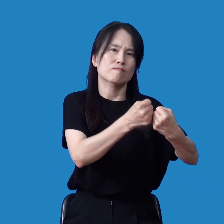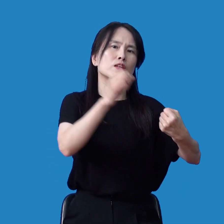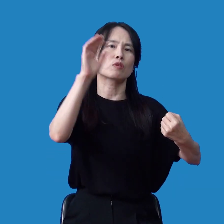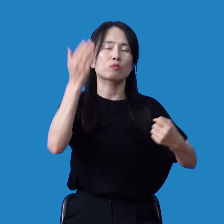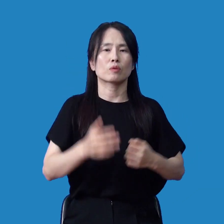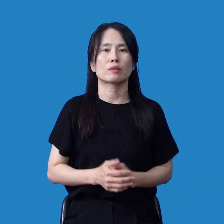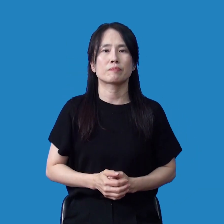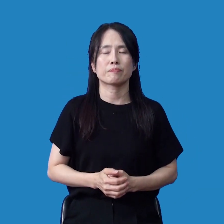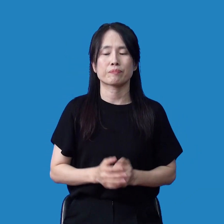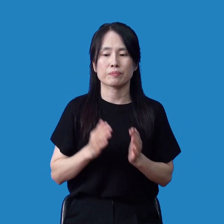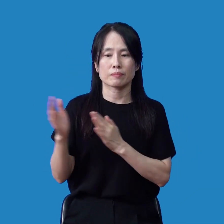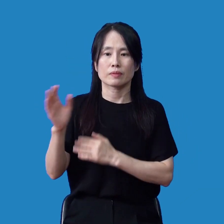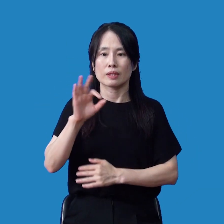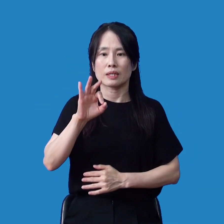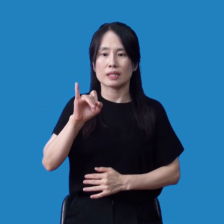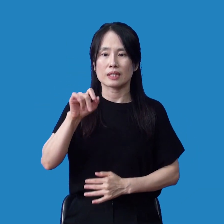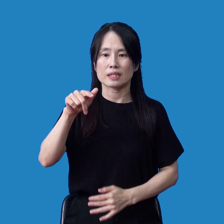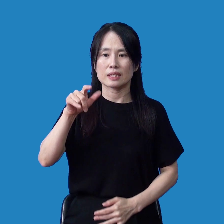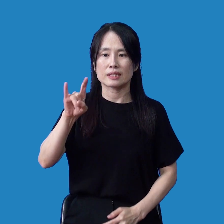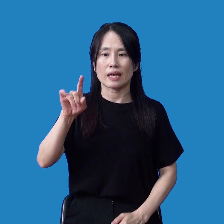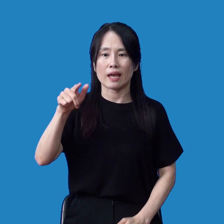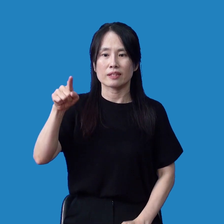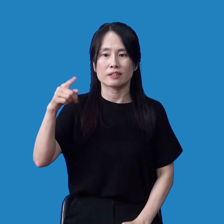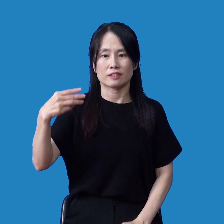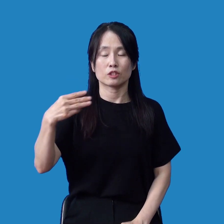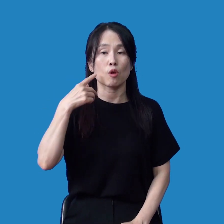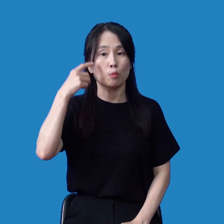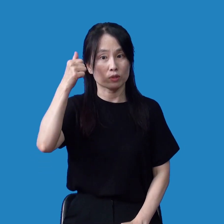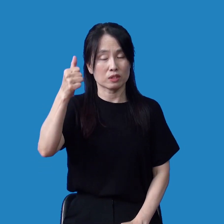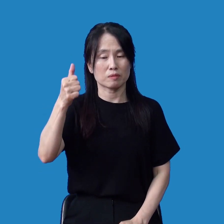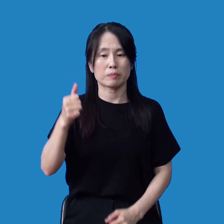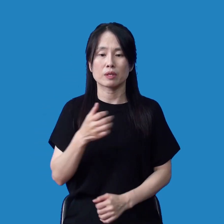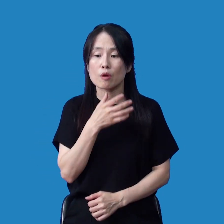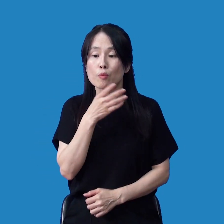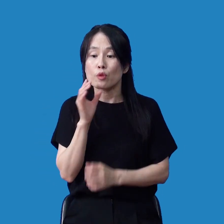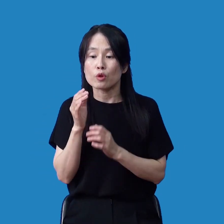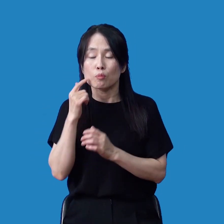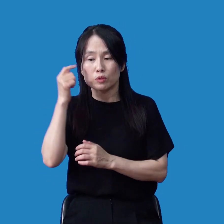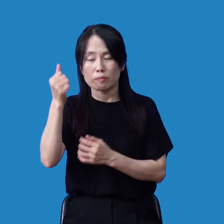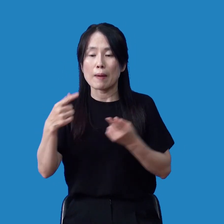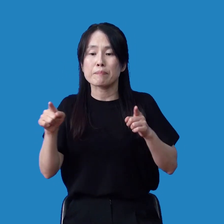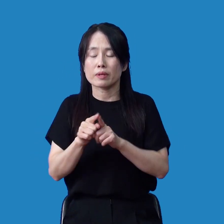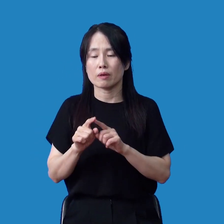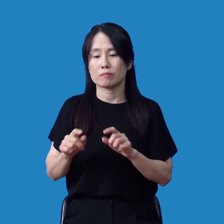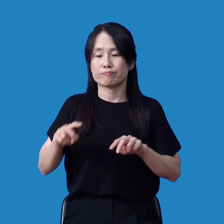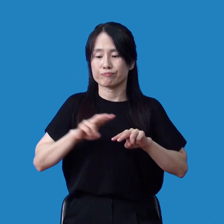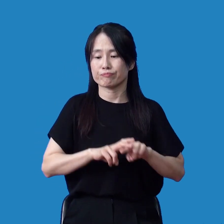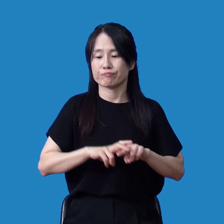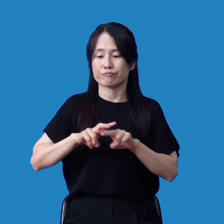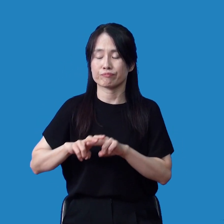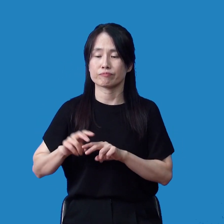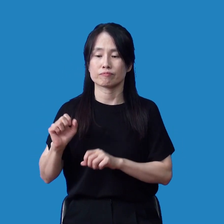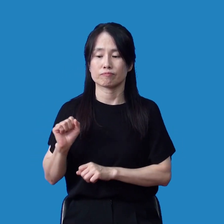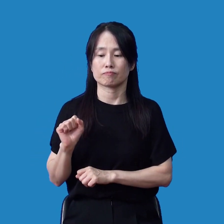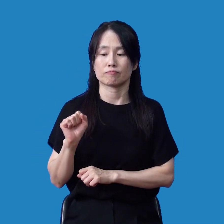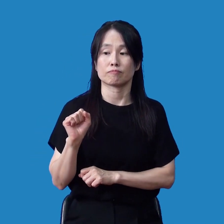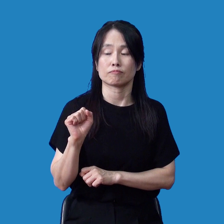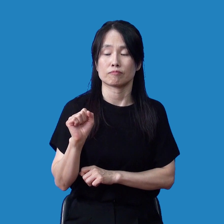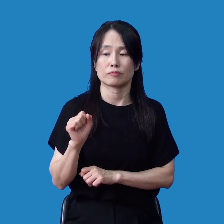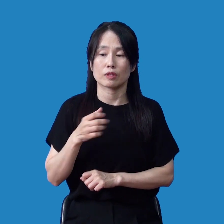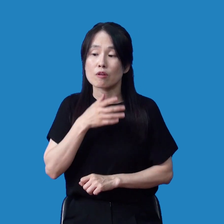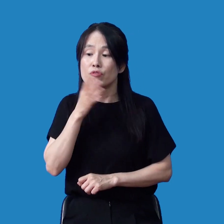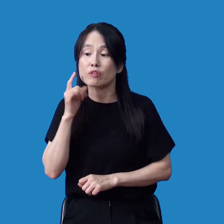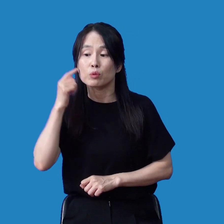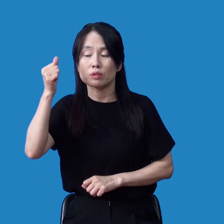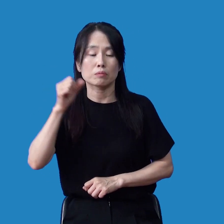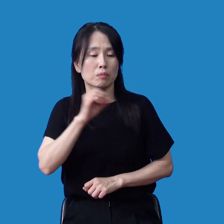이재철 목사님이 한 번은 어느 원로 목사님하고 차를 타고 가는데 원로 목사님이 느닷없이 이런 말씀을 하십니다. 이 목사,